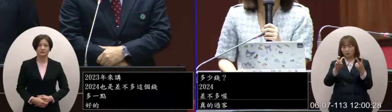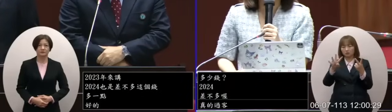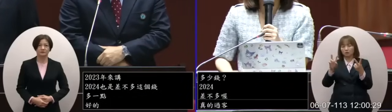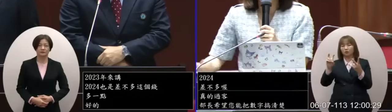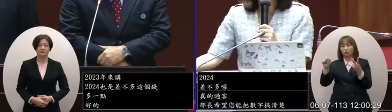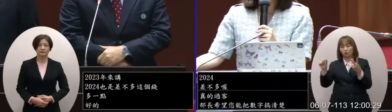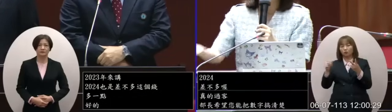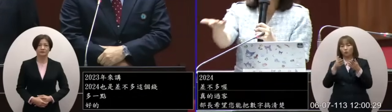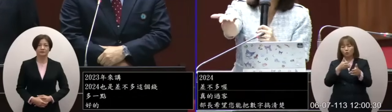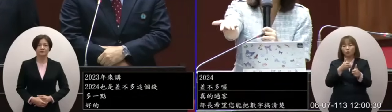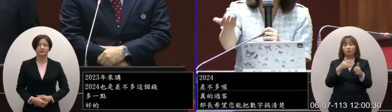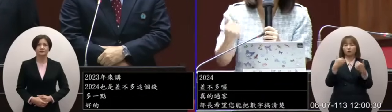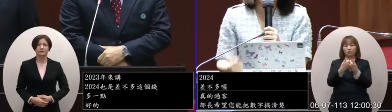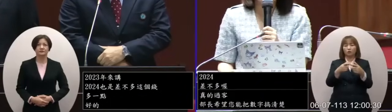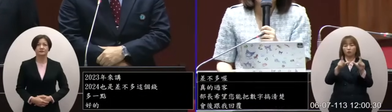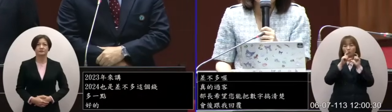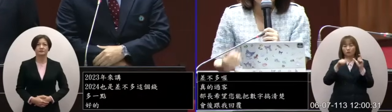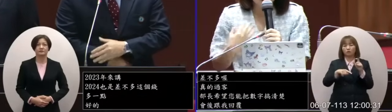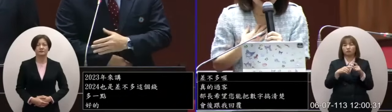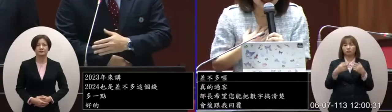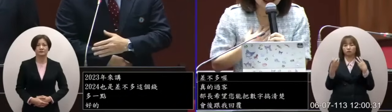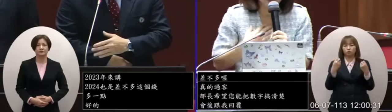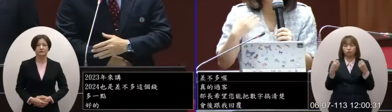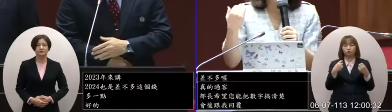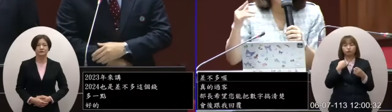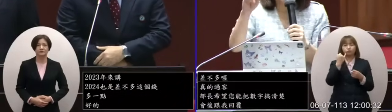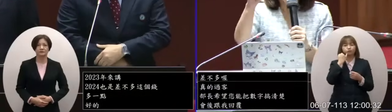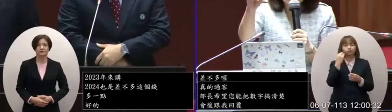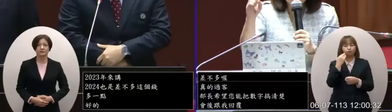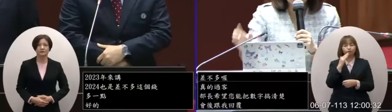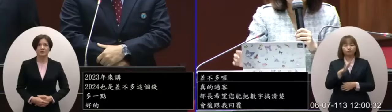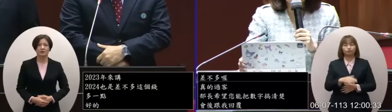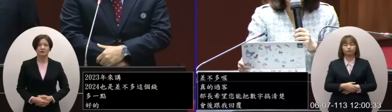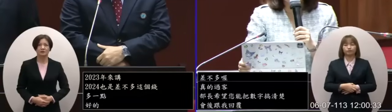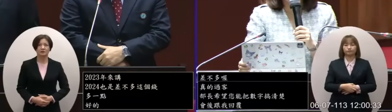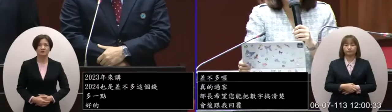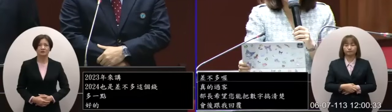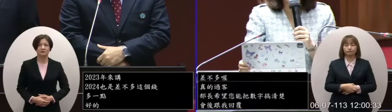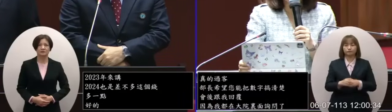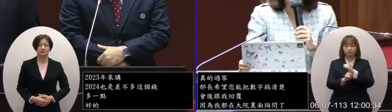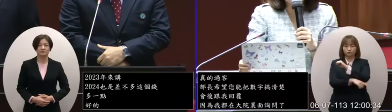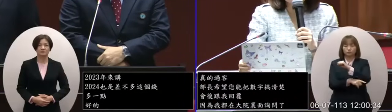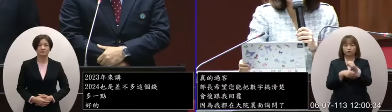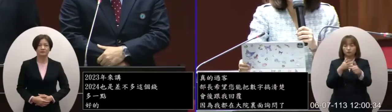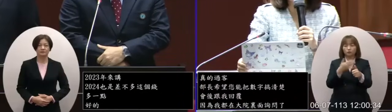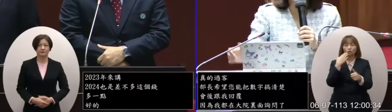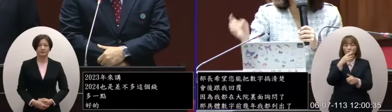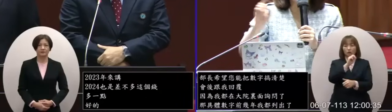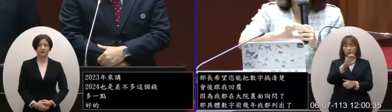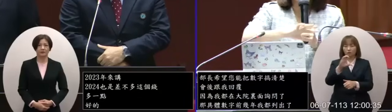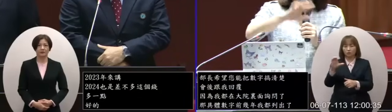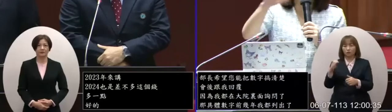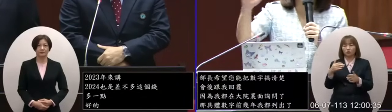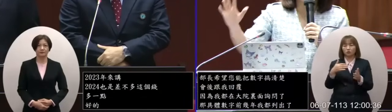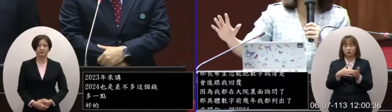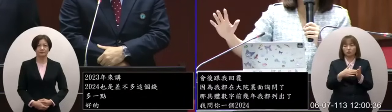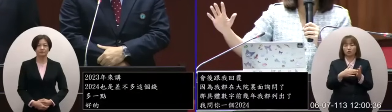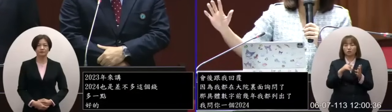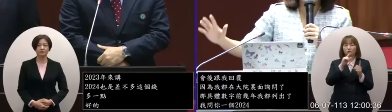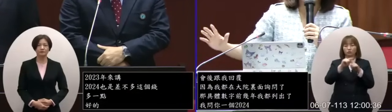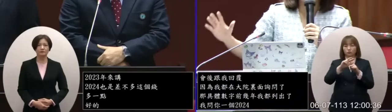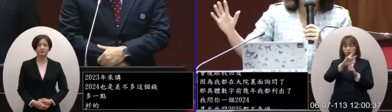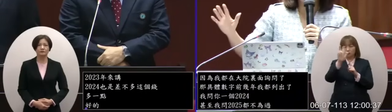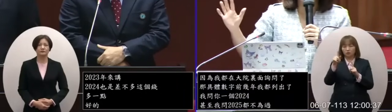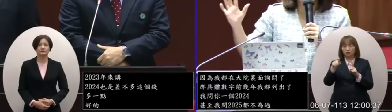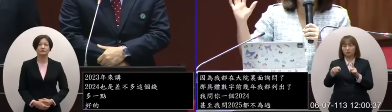为过，那结果得到的是这样子的答案，我很遗憾。好，最后我要问哦，如果NCC 的最后就是中